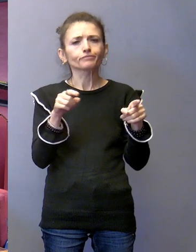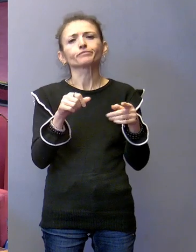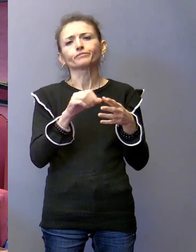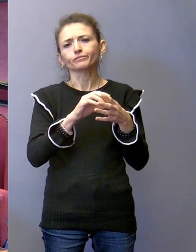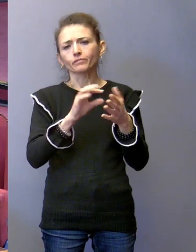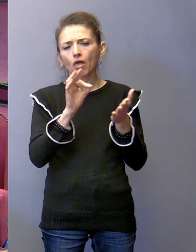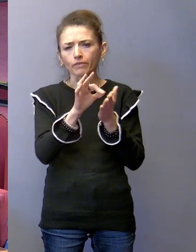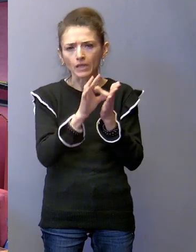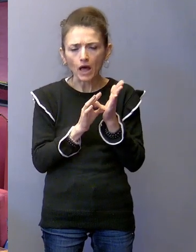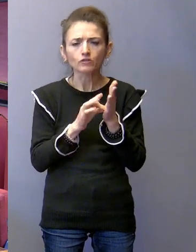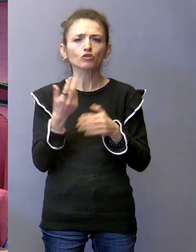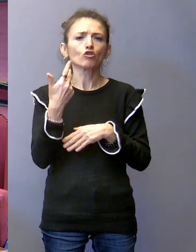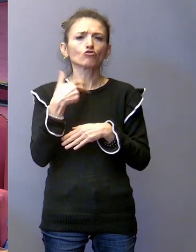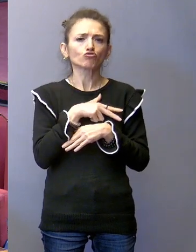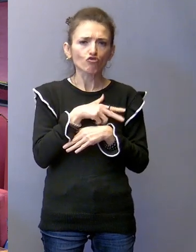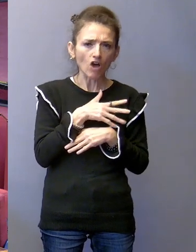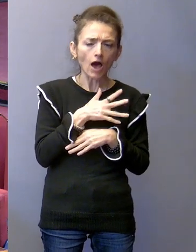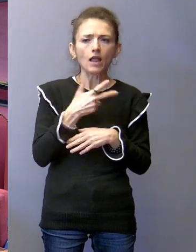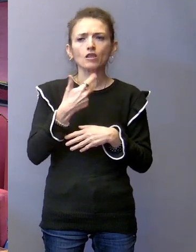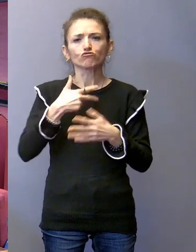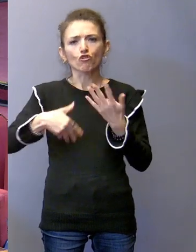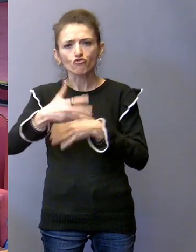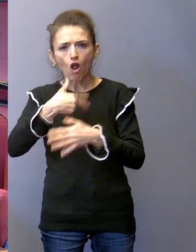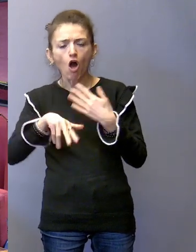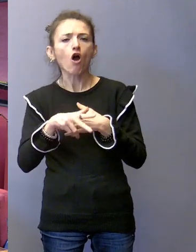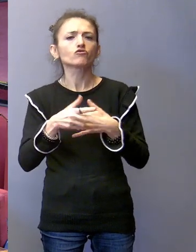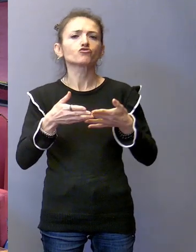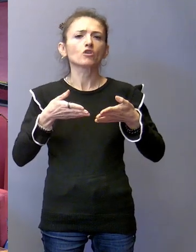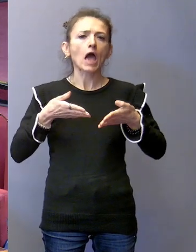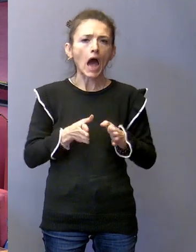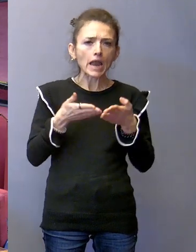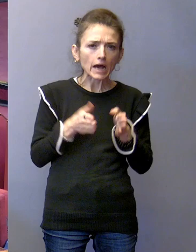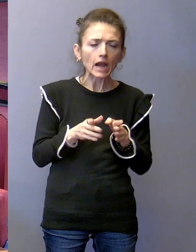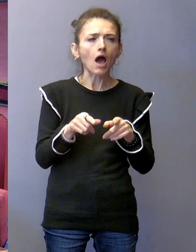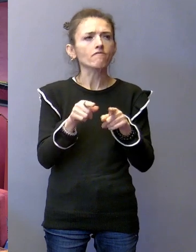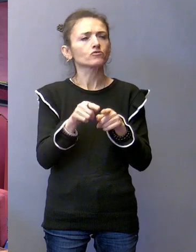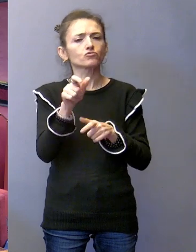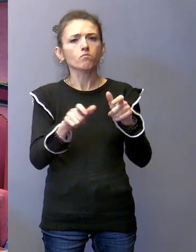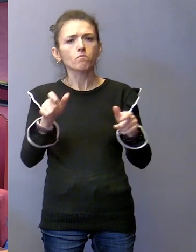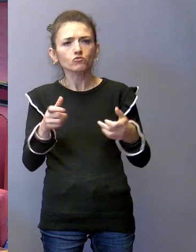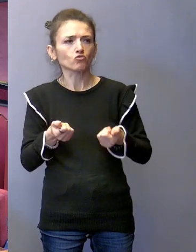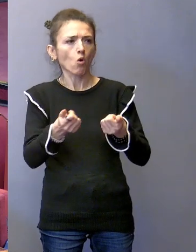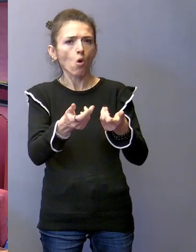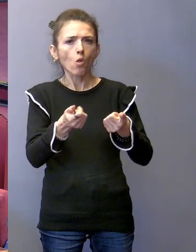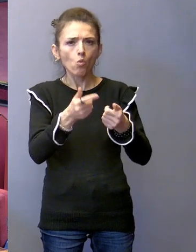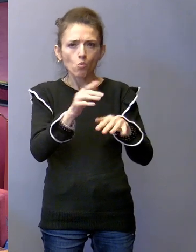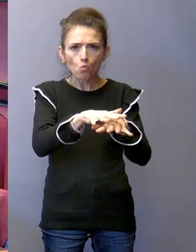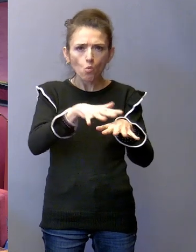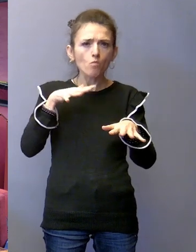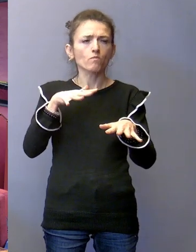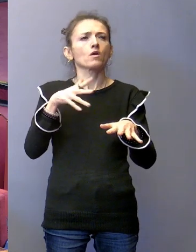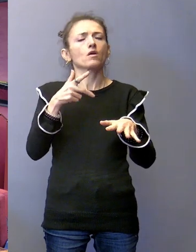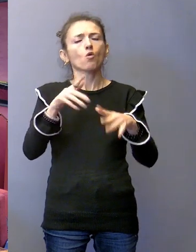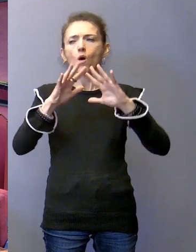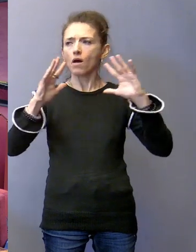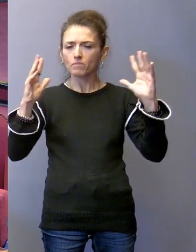dati sociali sociologici anagrafici quindi demografici sociali e lo ridico